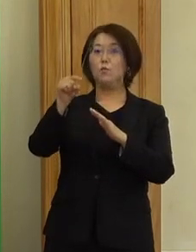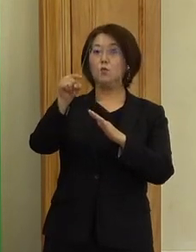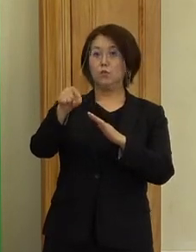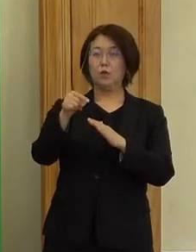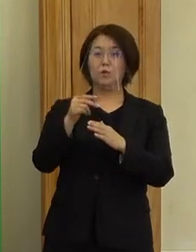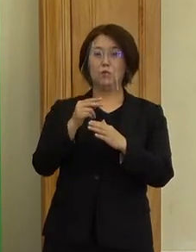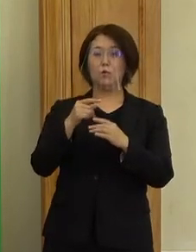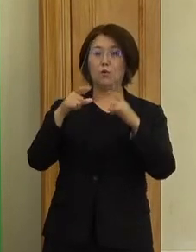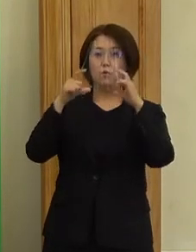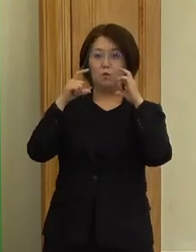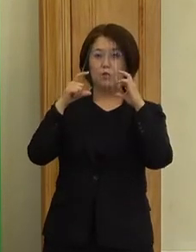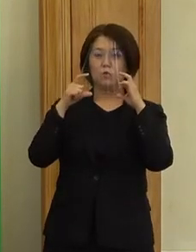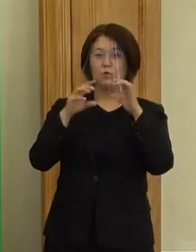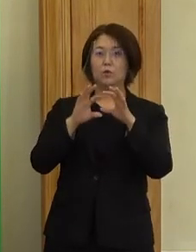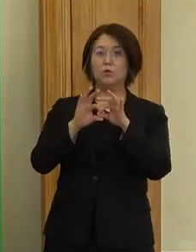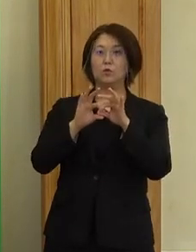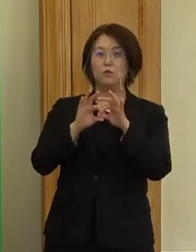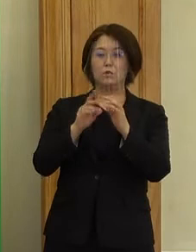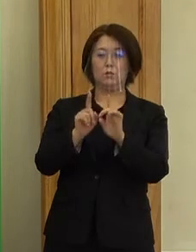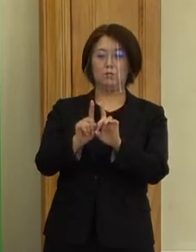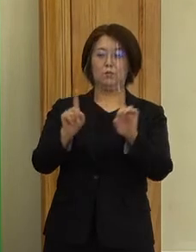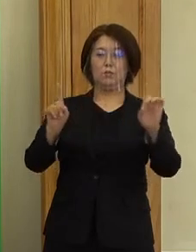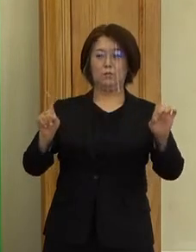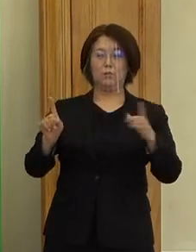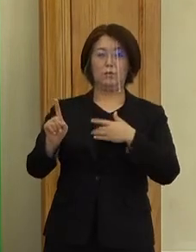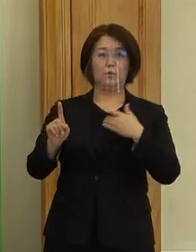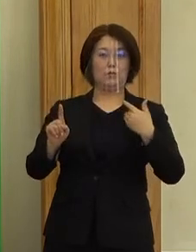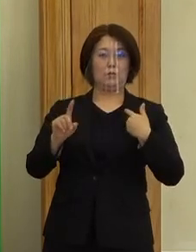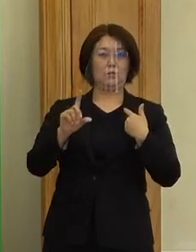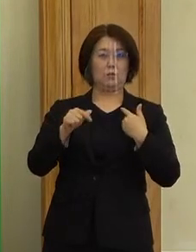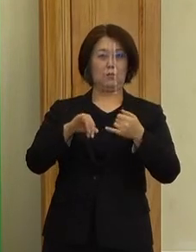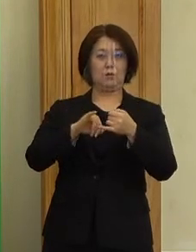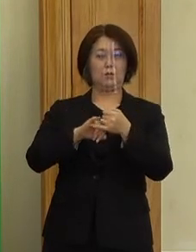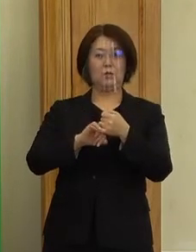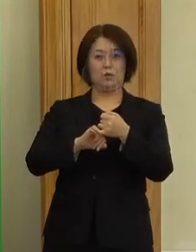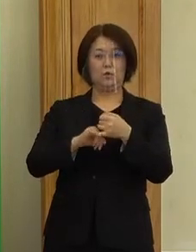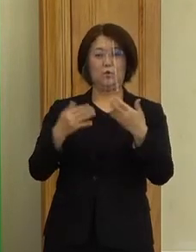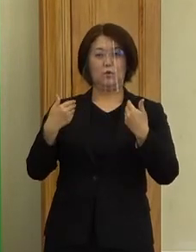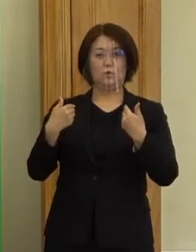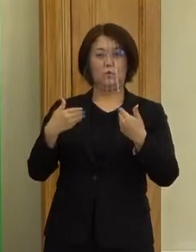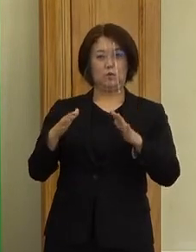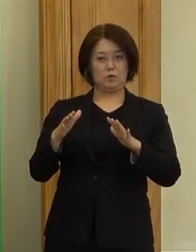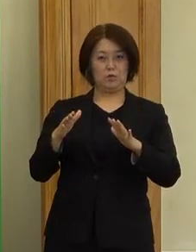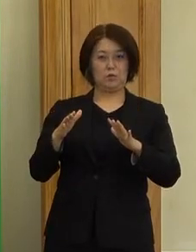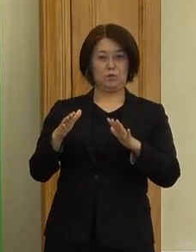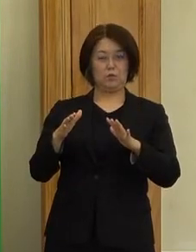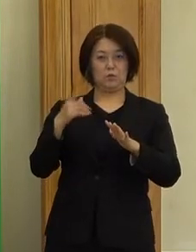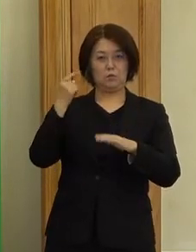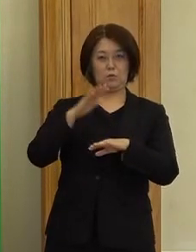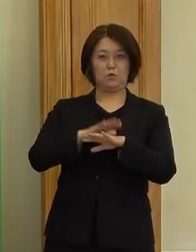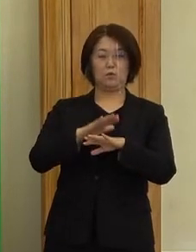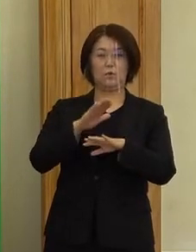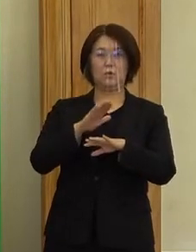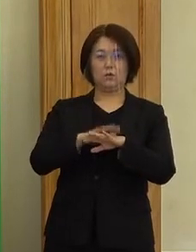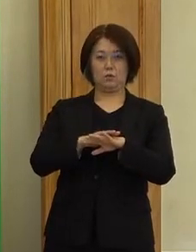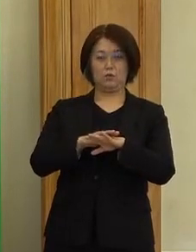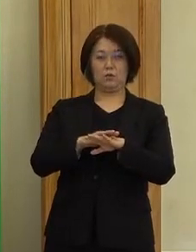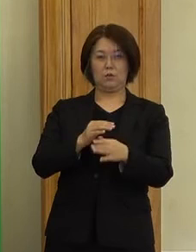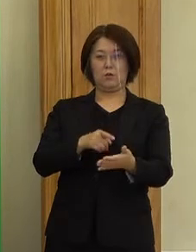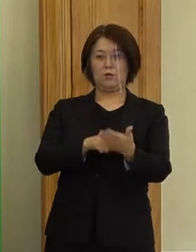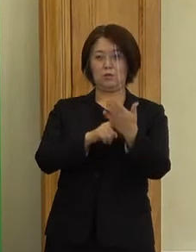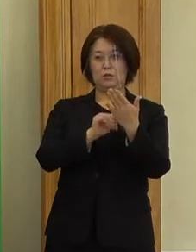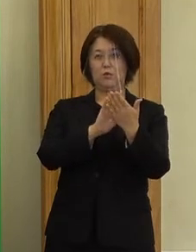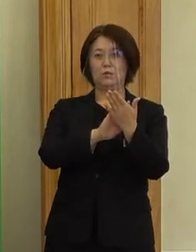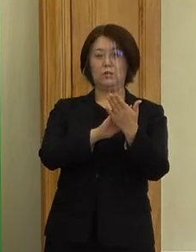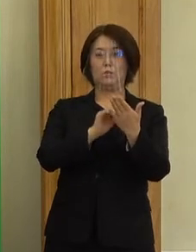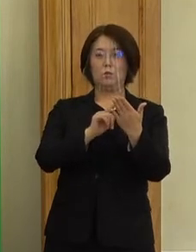用について距離が十分に取れるんであれば必ず質問必要ないんじゃないかという認識が出ておりますけれども、